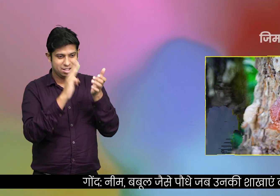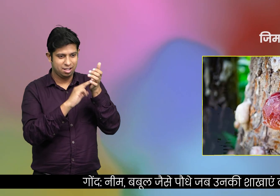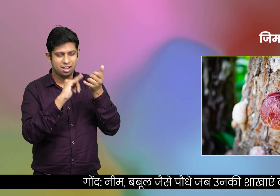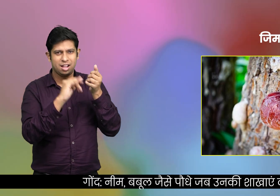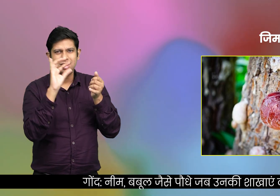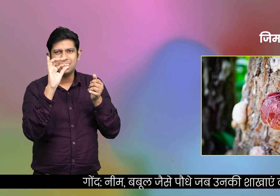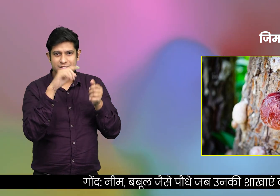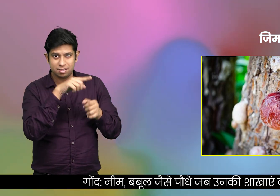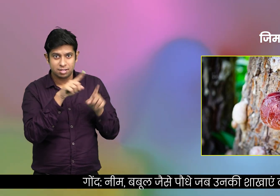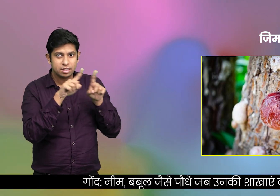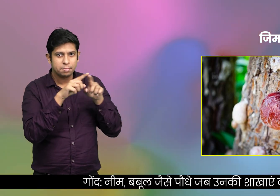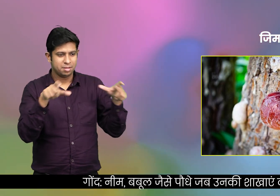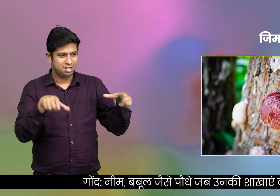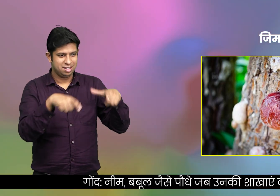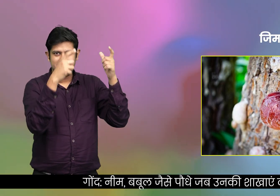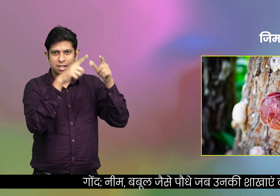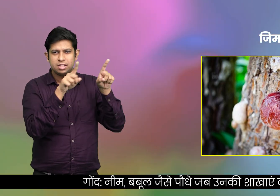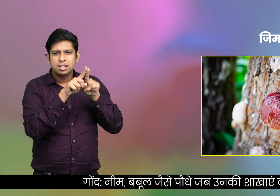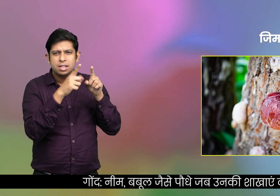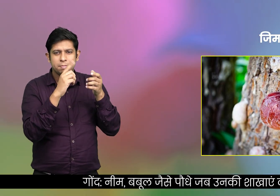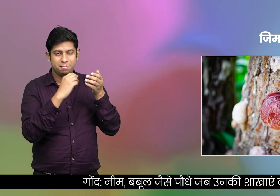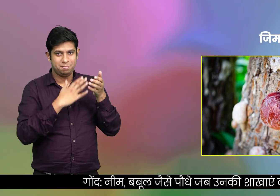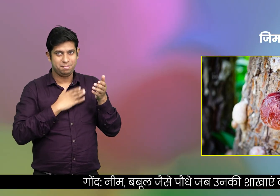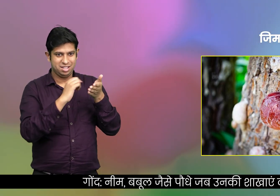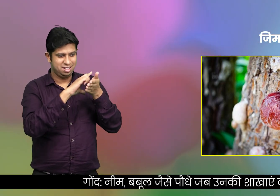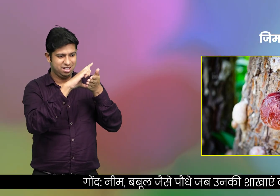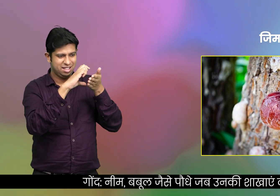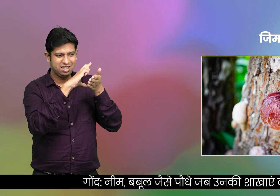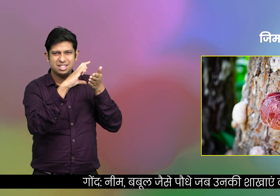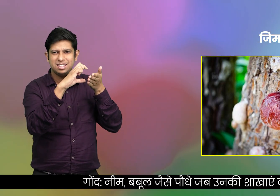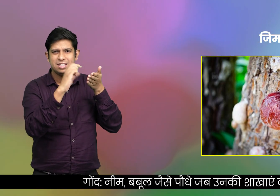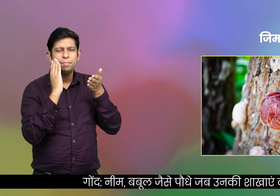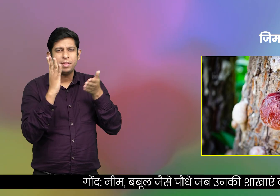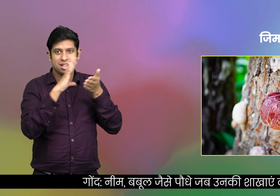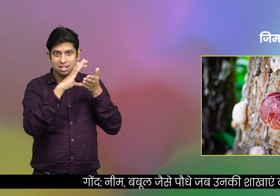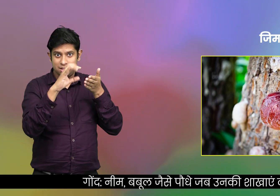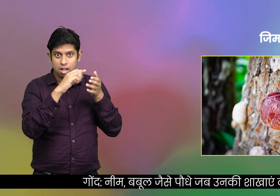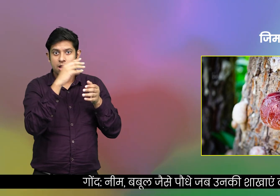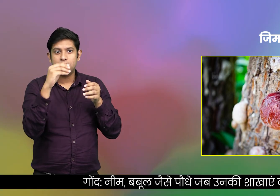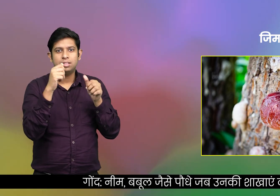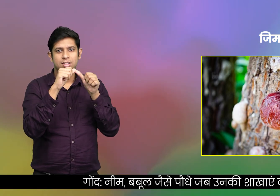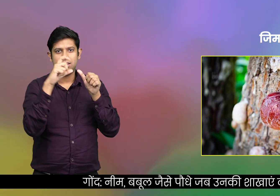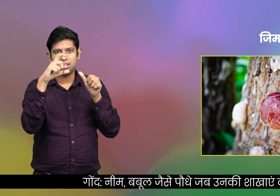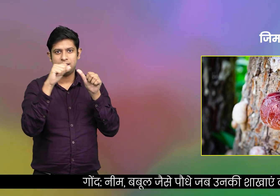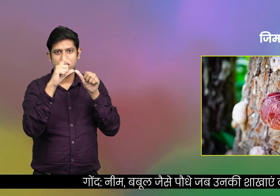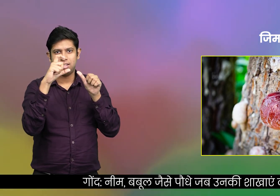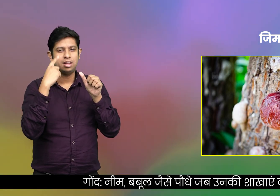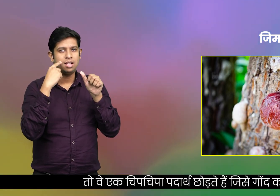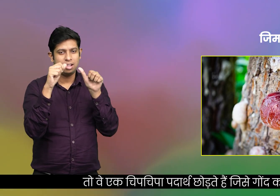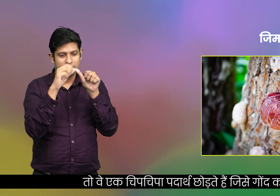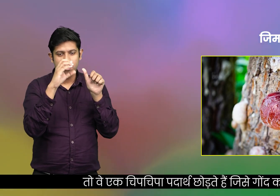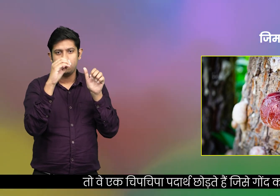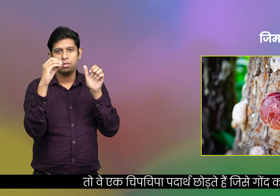गोंद नीम बबूल जैसे पौधे जब उनकी शाखाएं काटी जाती हैं तो वे